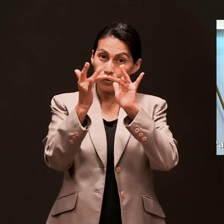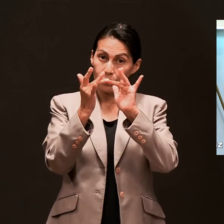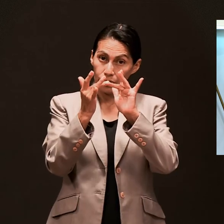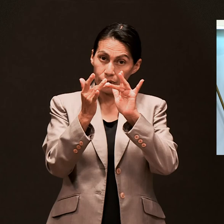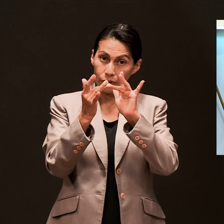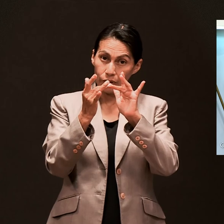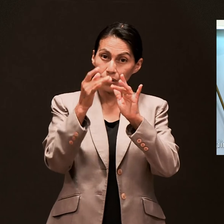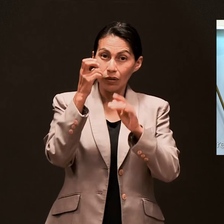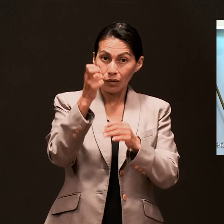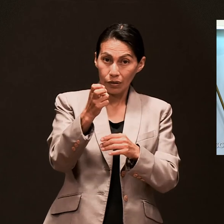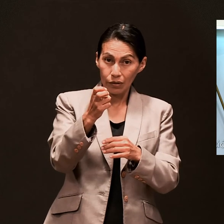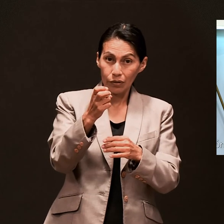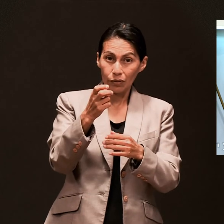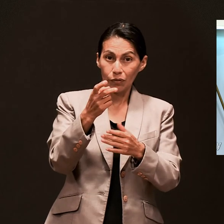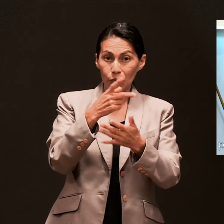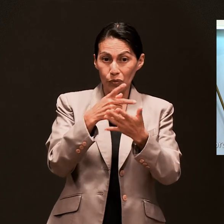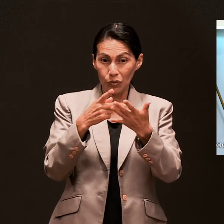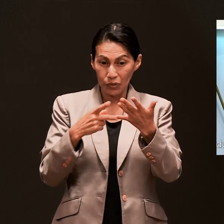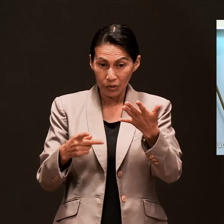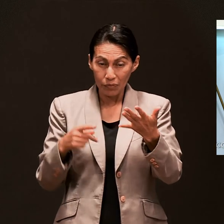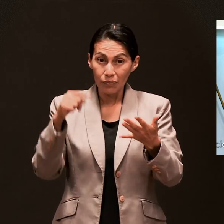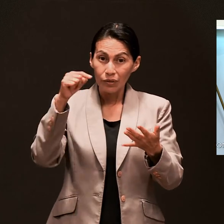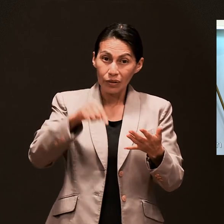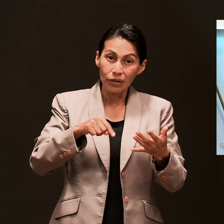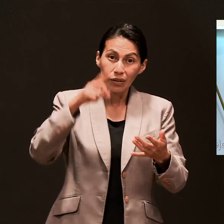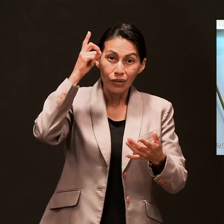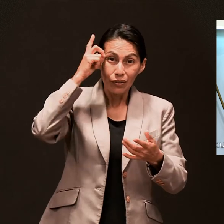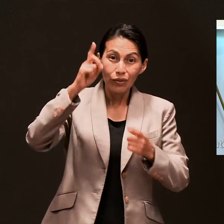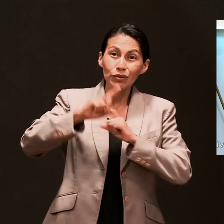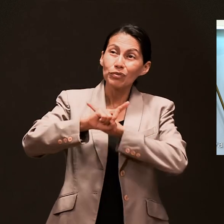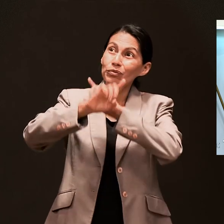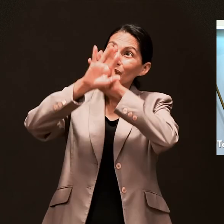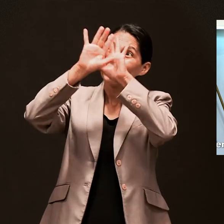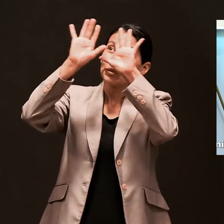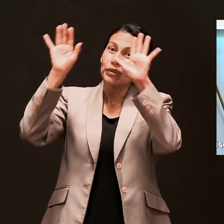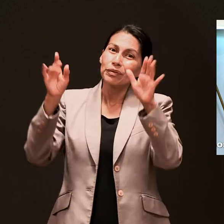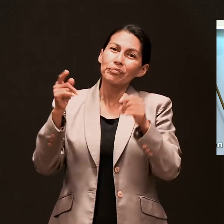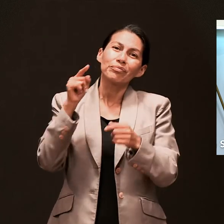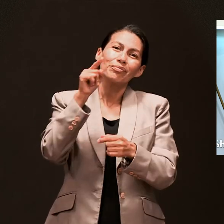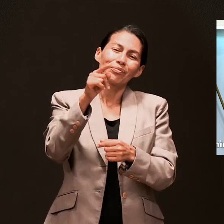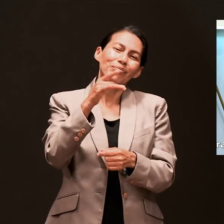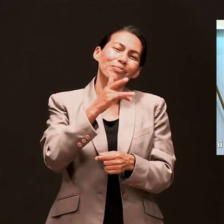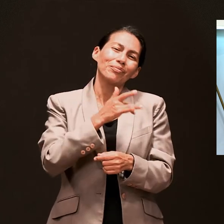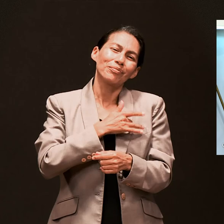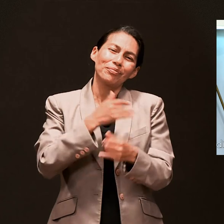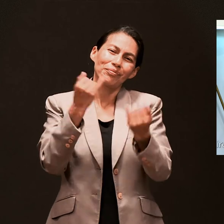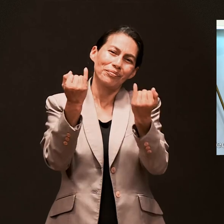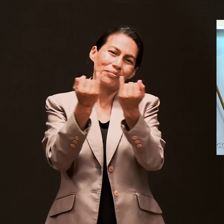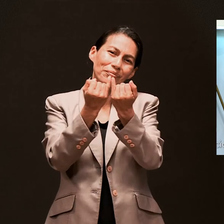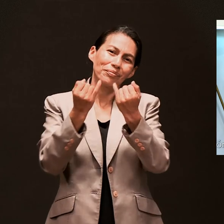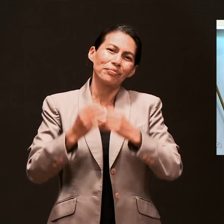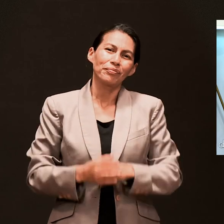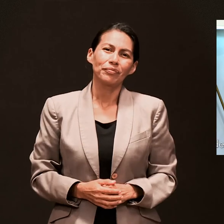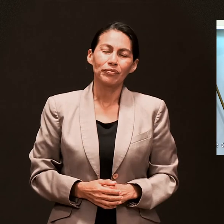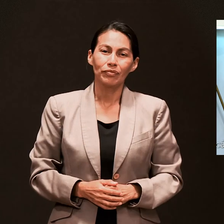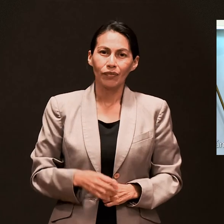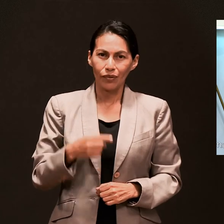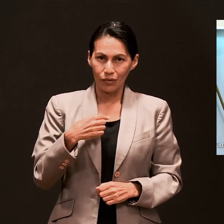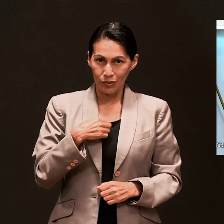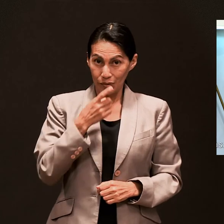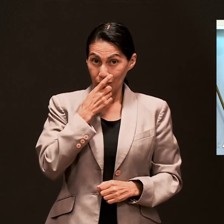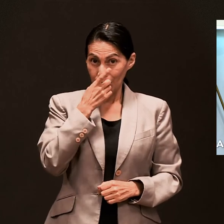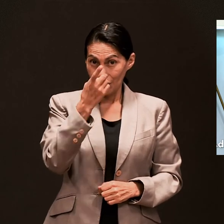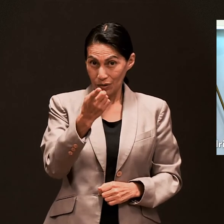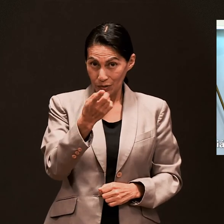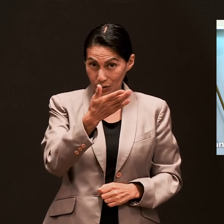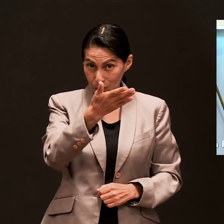a través de su presencia en este programa hacen posible que Dios sea glorificado también en tu